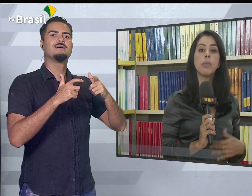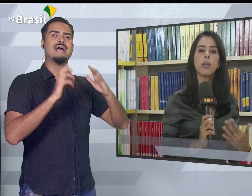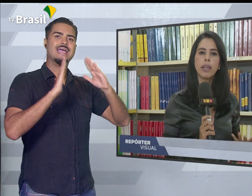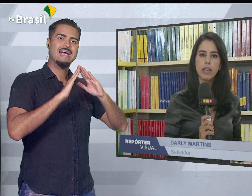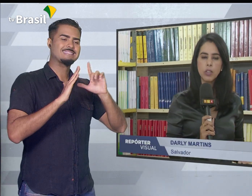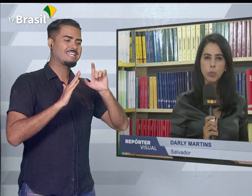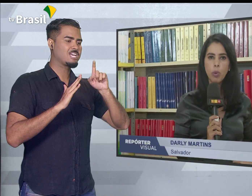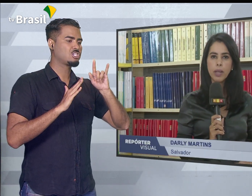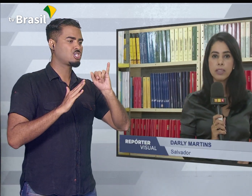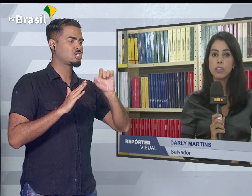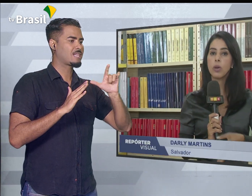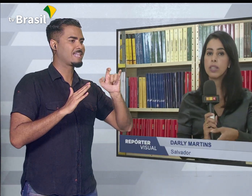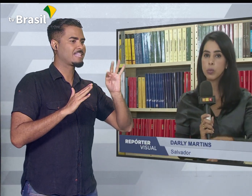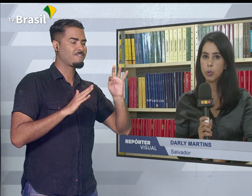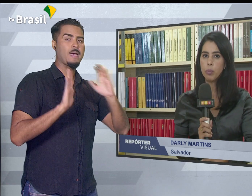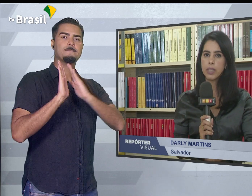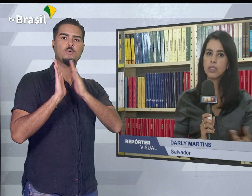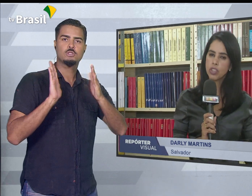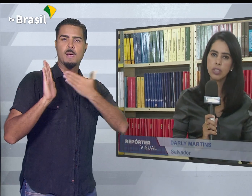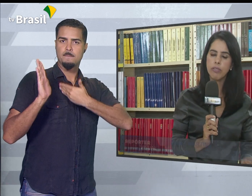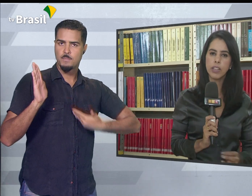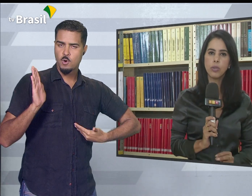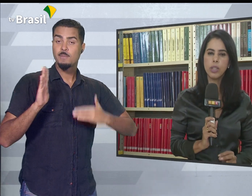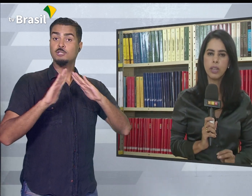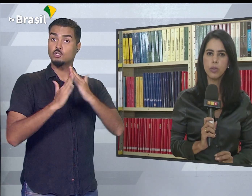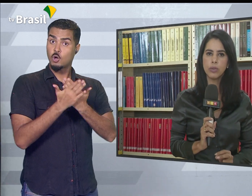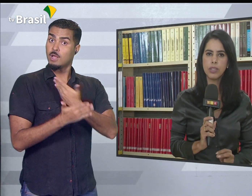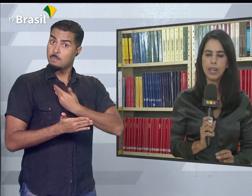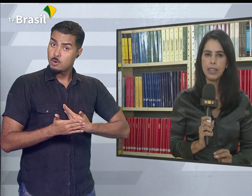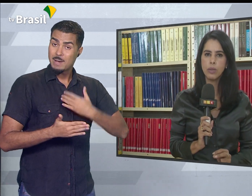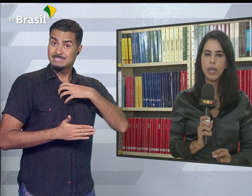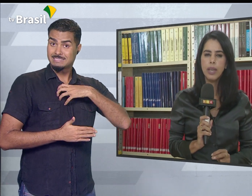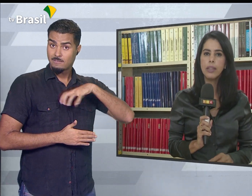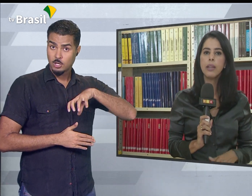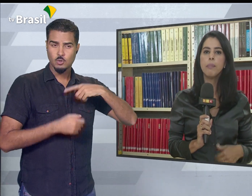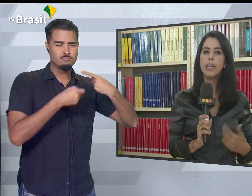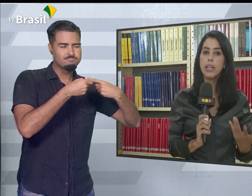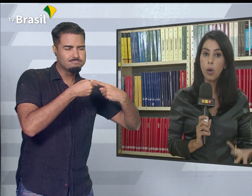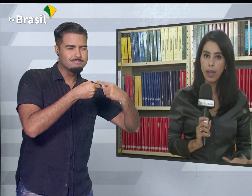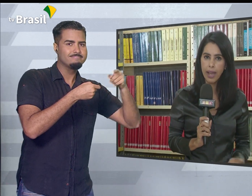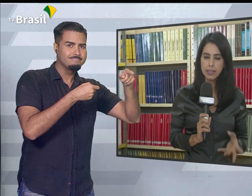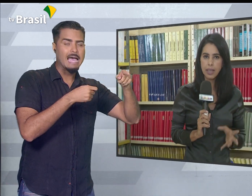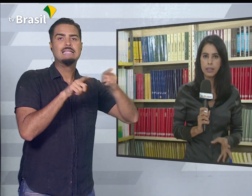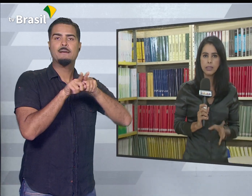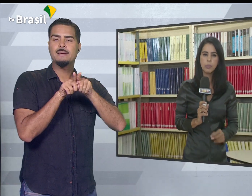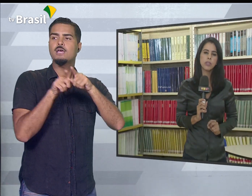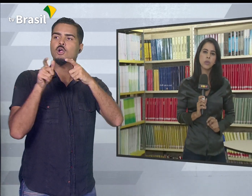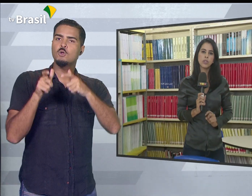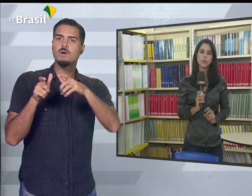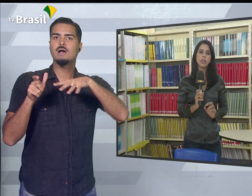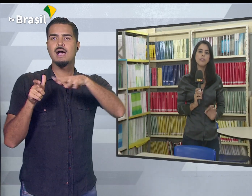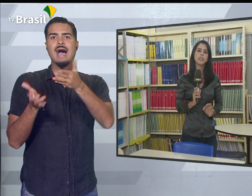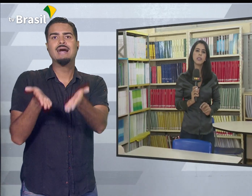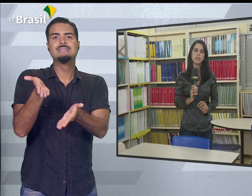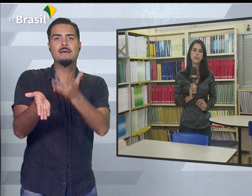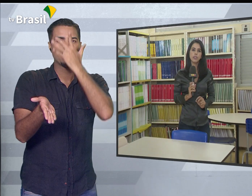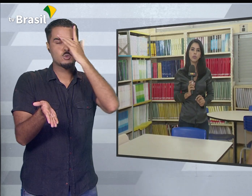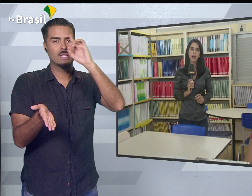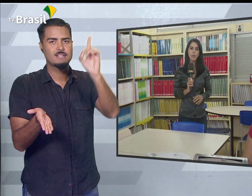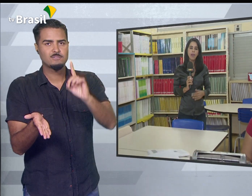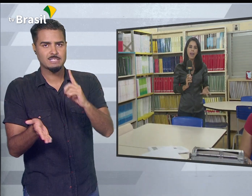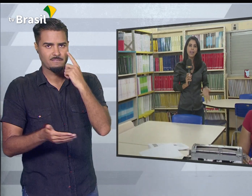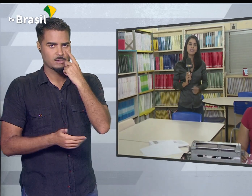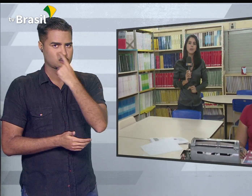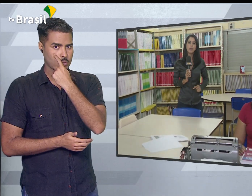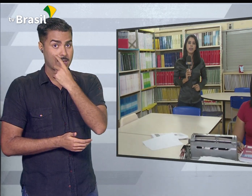legislativas, bibliotecas públicas, escolas públicas de Salvador, interior do estado, e também em locais que atendem pessoas com deficiência